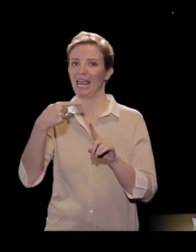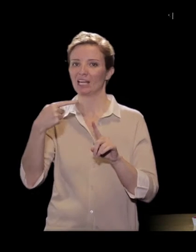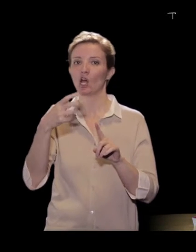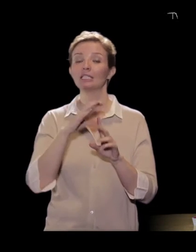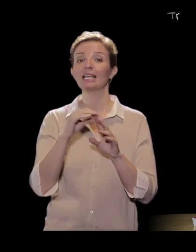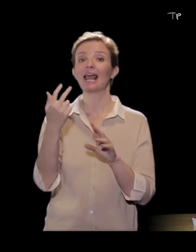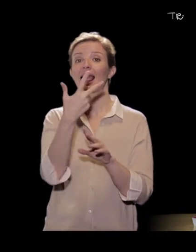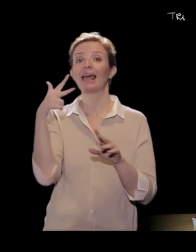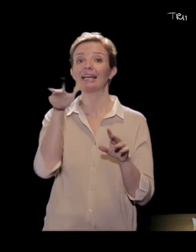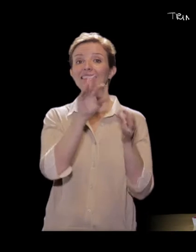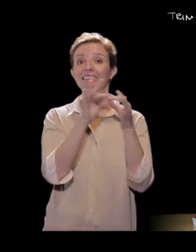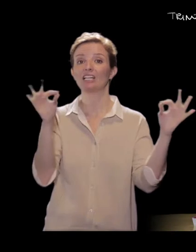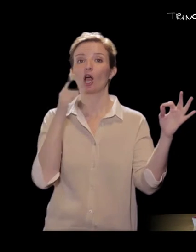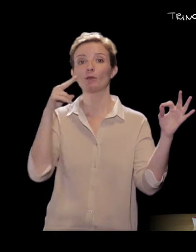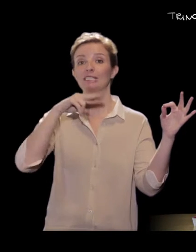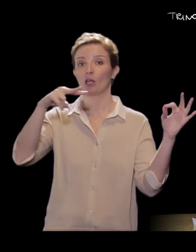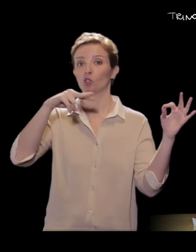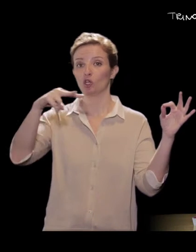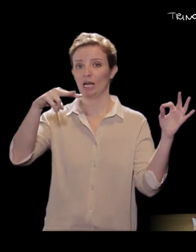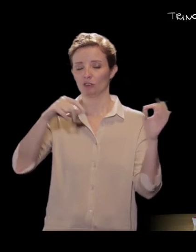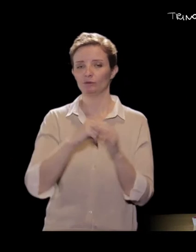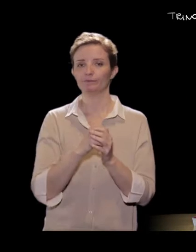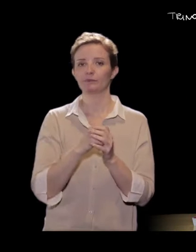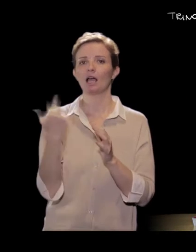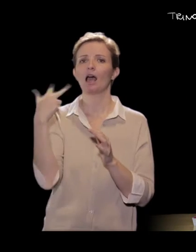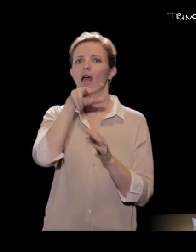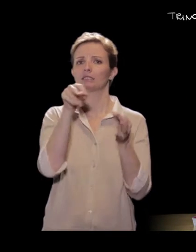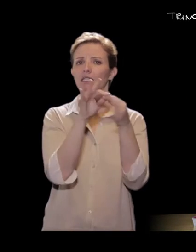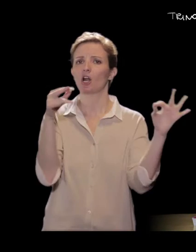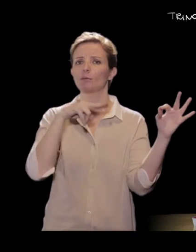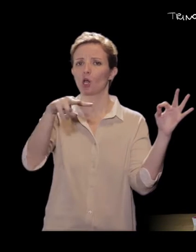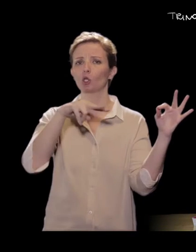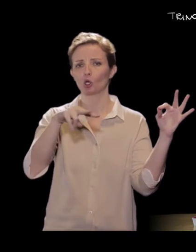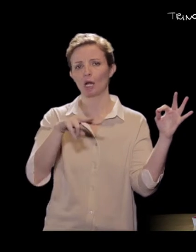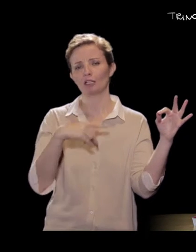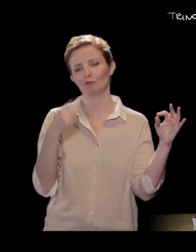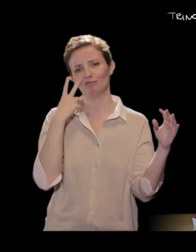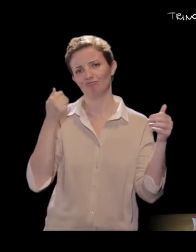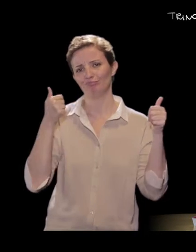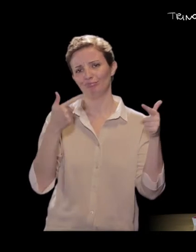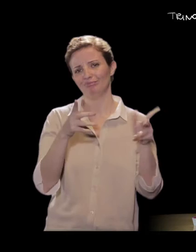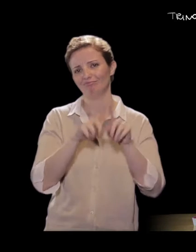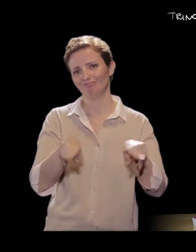trinomio di secondo grado trinomio di secondo grado che abbiamo già più volte